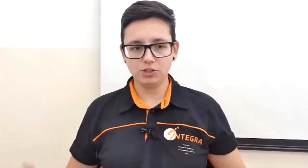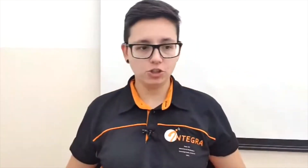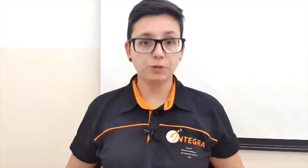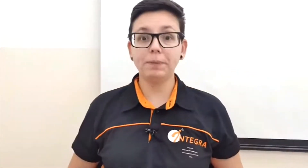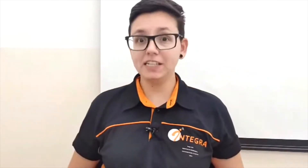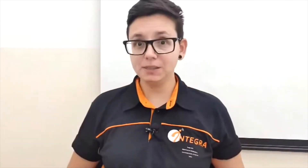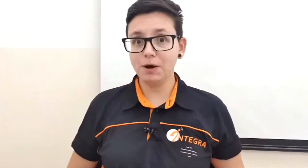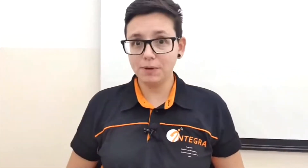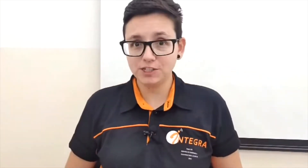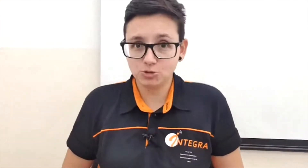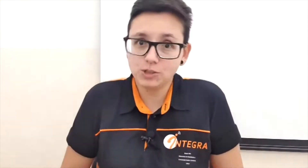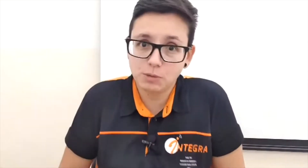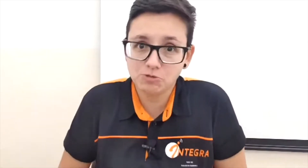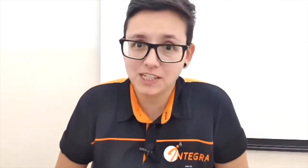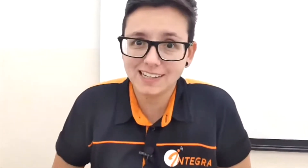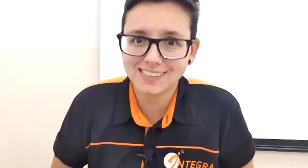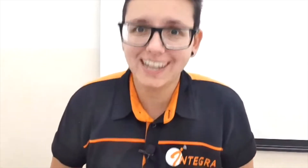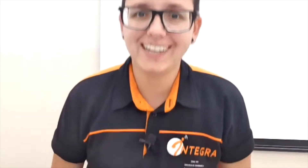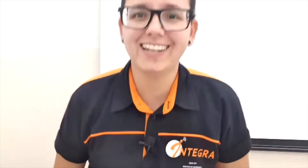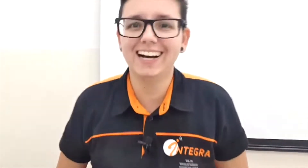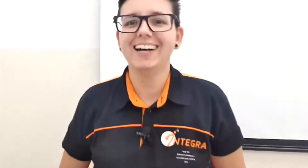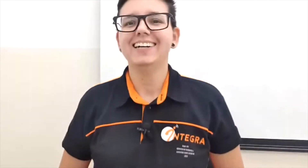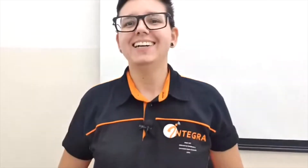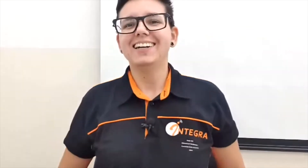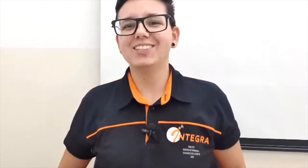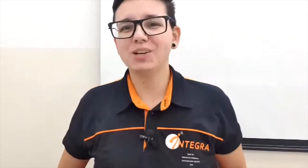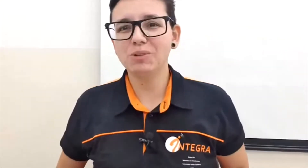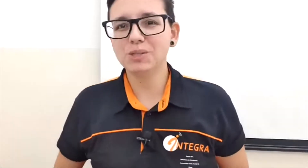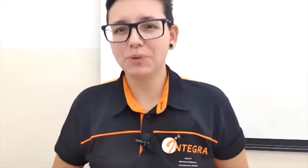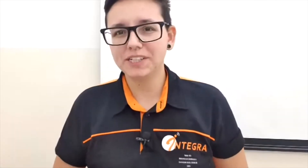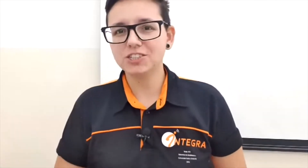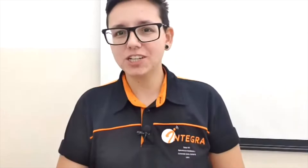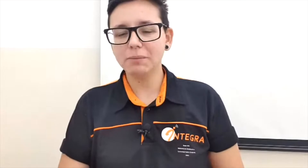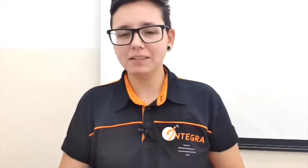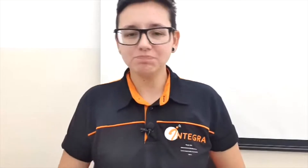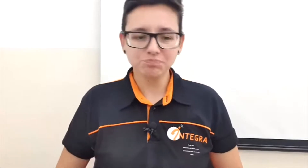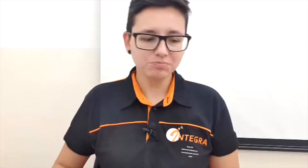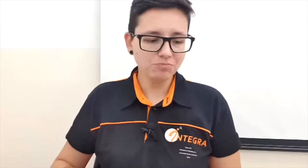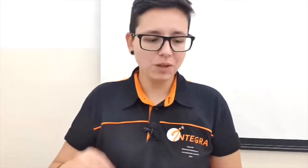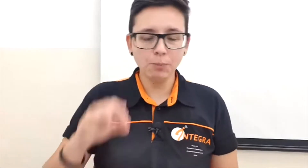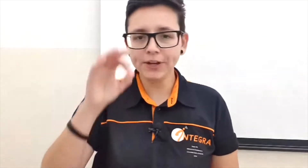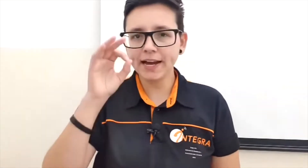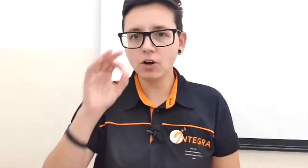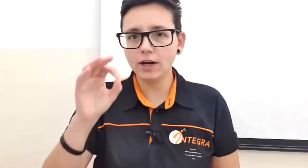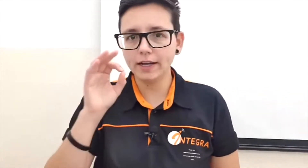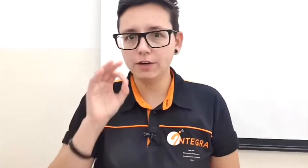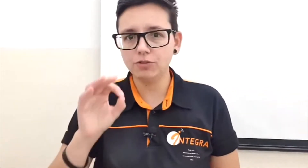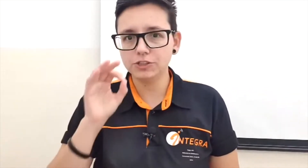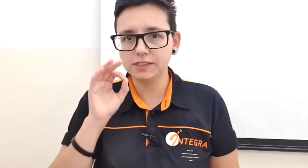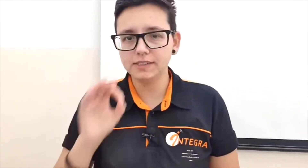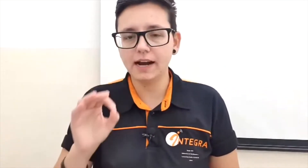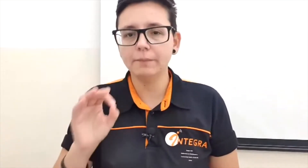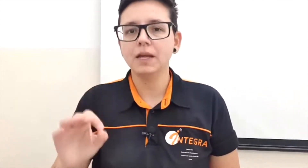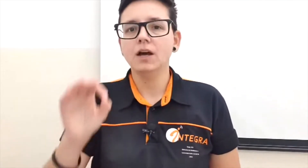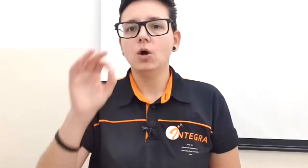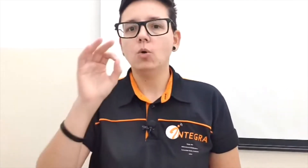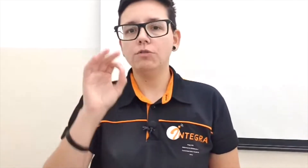hoje, principalmente as suas mãozinhas, né? Isso é muito importante também, porque agora eu vou te ensinar o